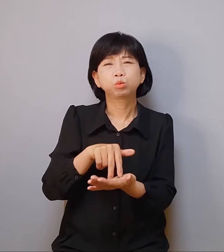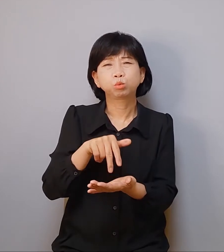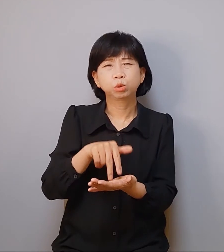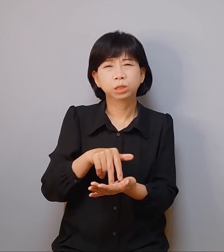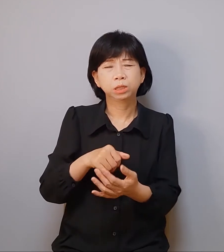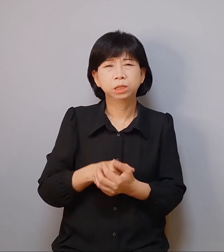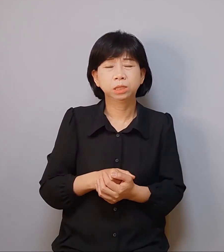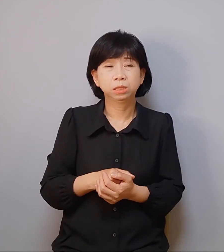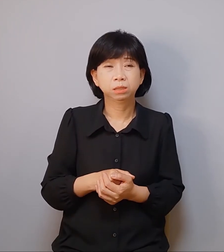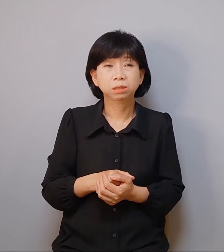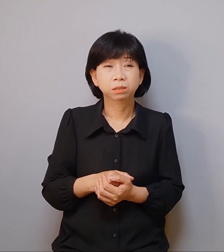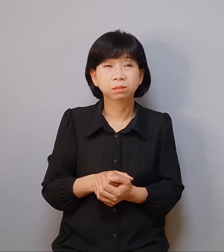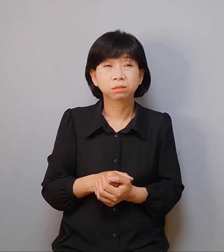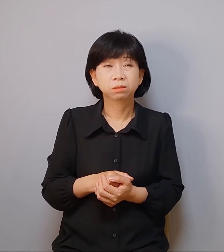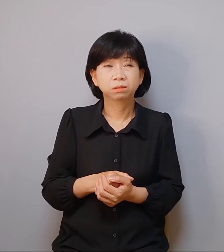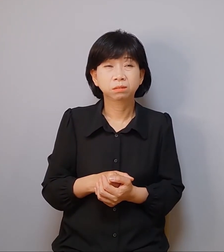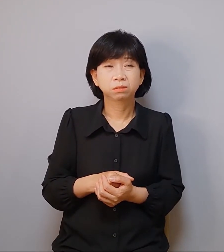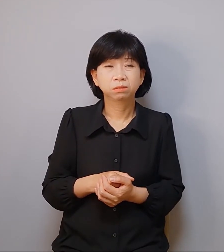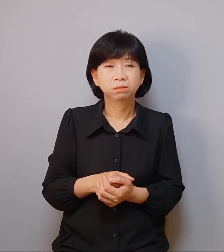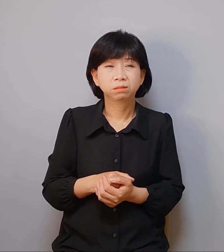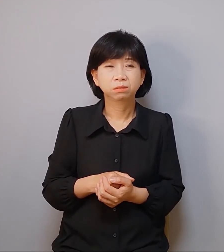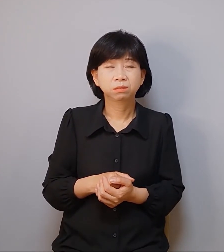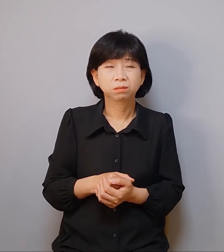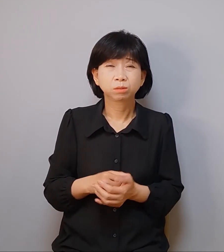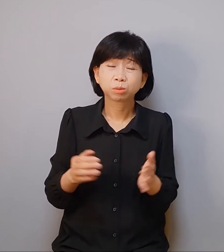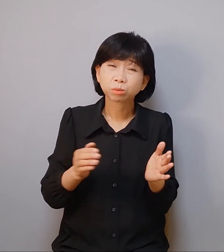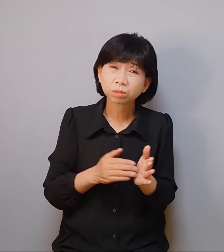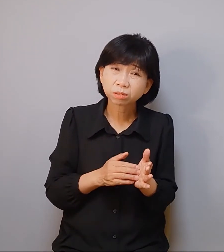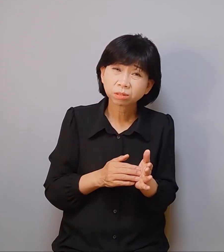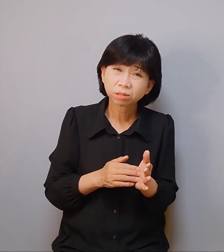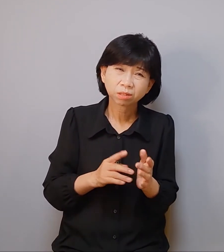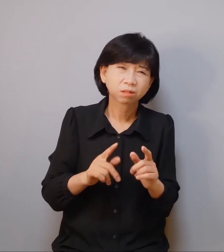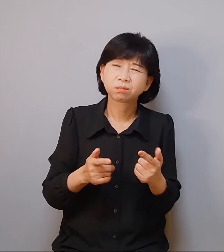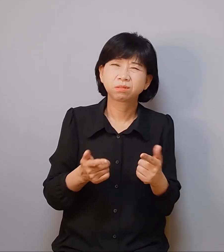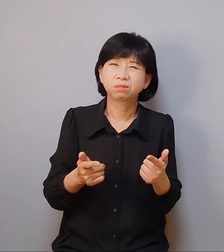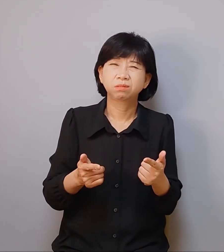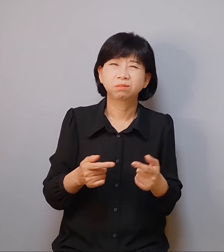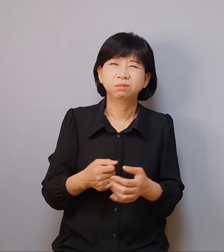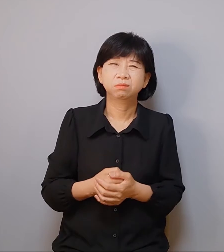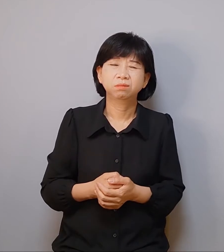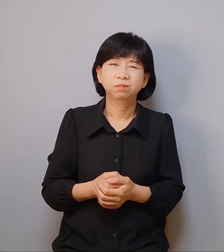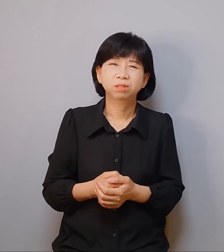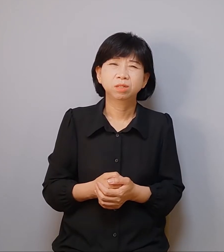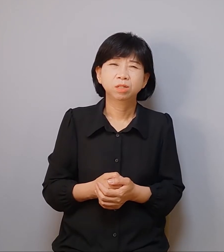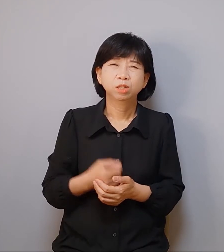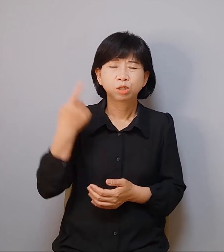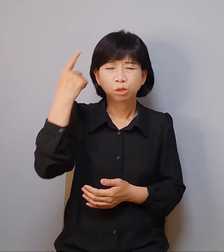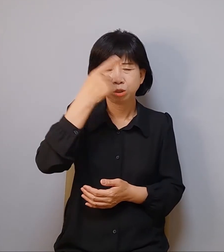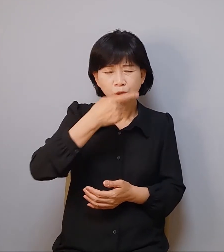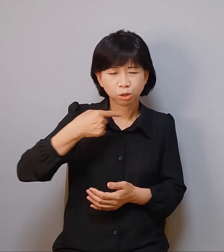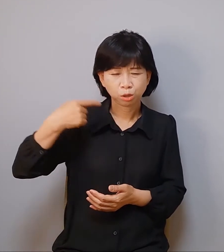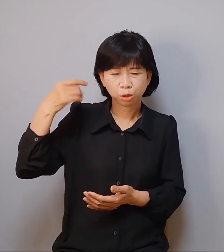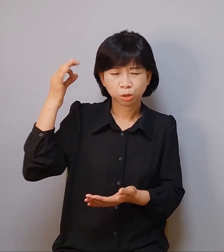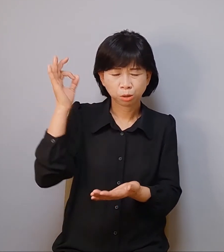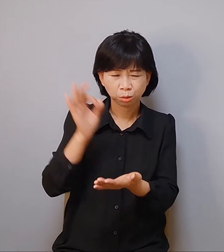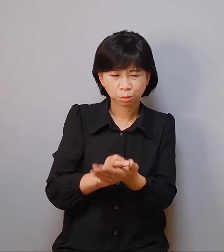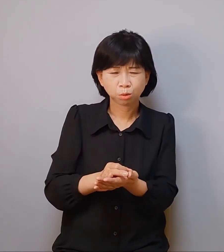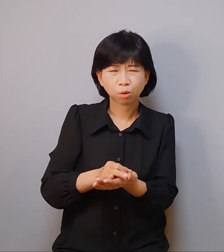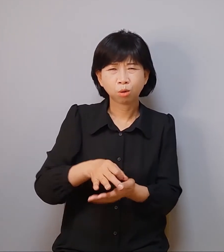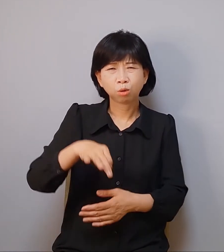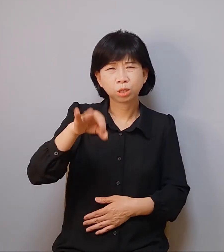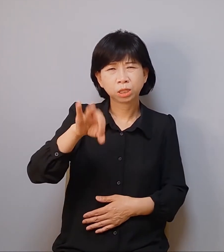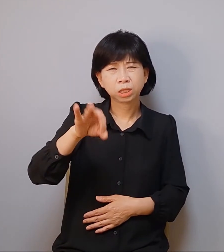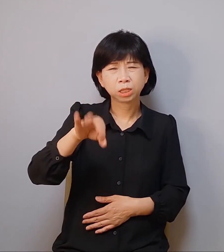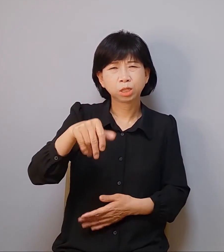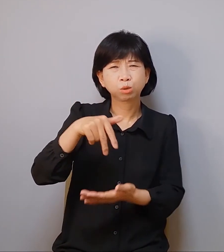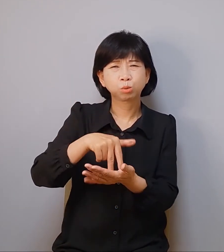거기서만 끝나면 너무 허무하잖아요. 보잘것없는 존재이지만 누가 필요해요? 하나님이